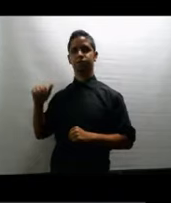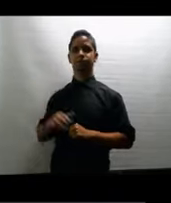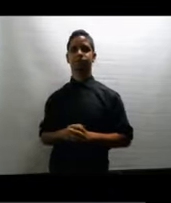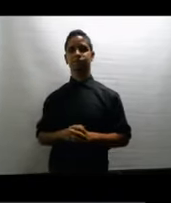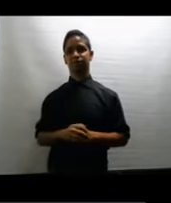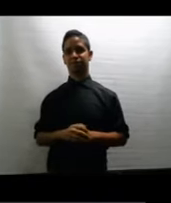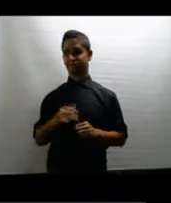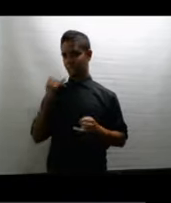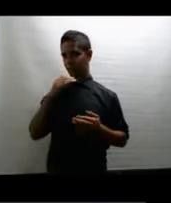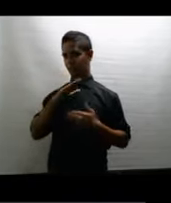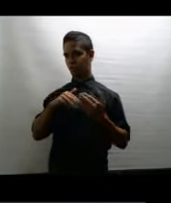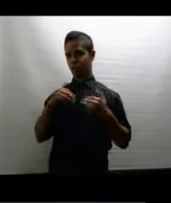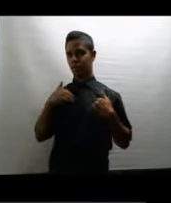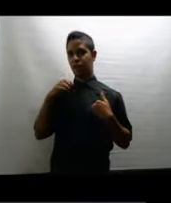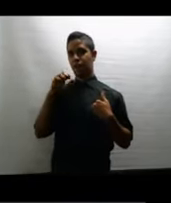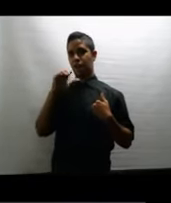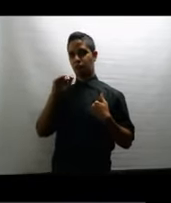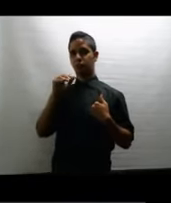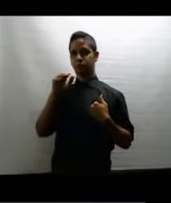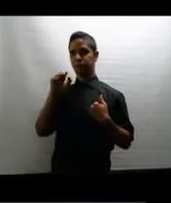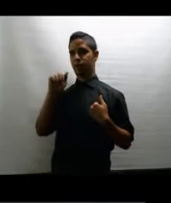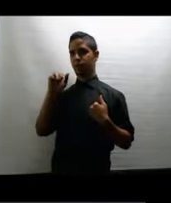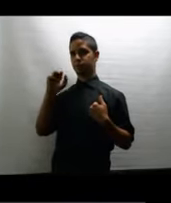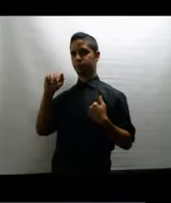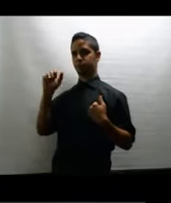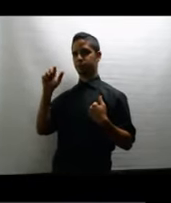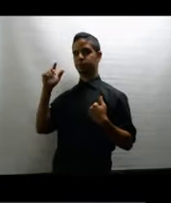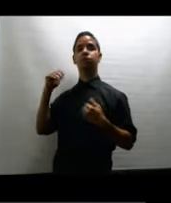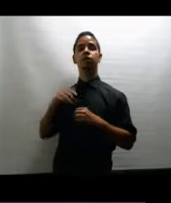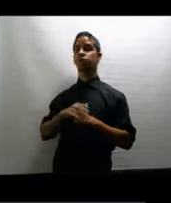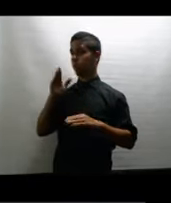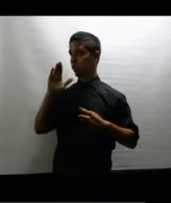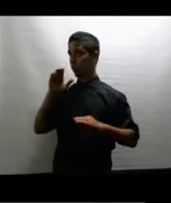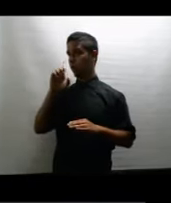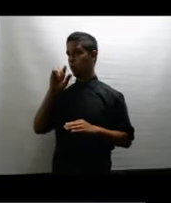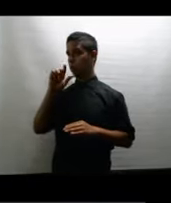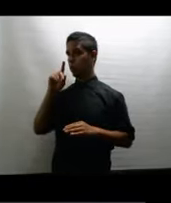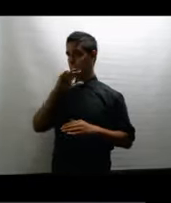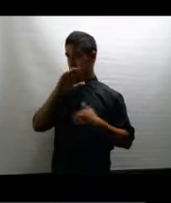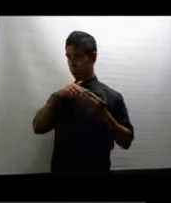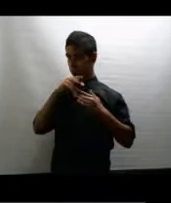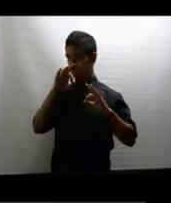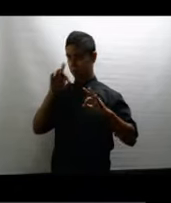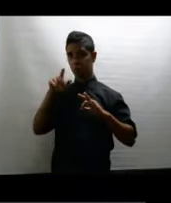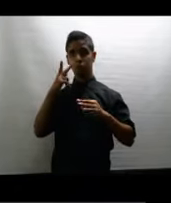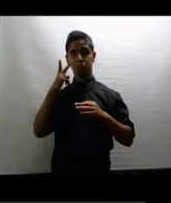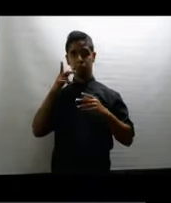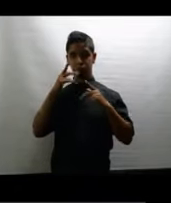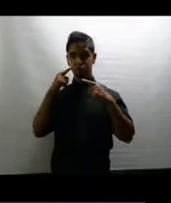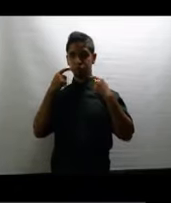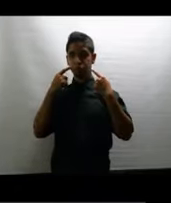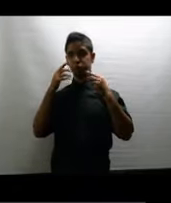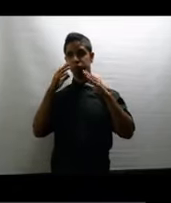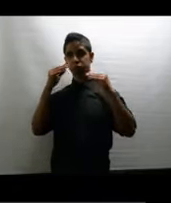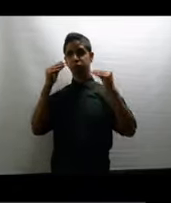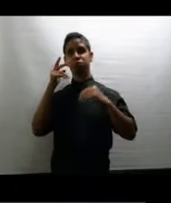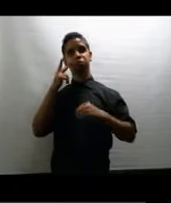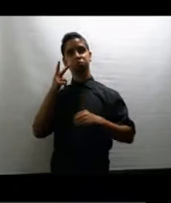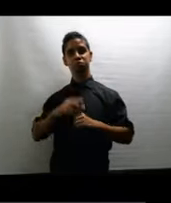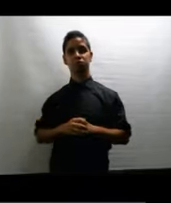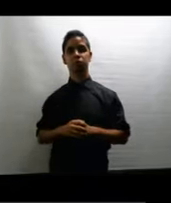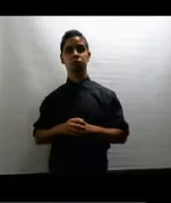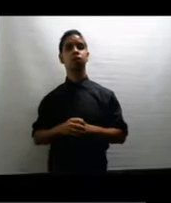Estamos, sí, porque con el eco. Con eco. Hola, el mundo. ¿Estás bien? ¿Estás ahí contento? Y les recordamos a todos